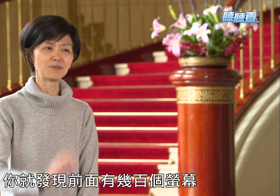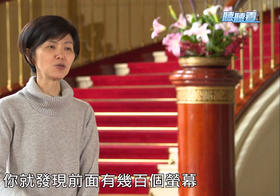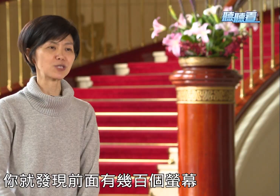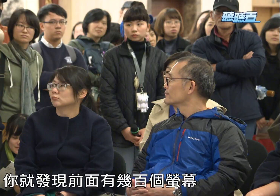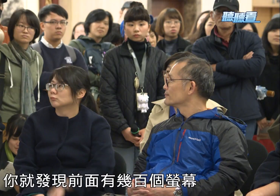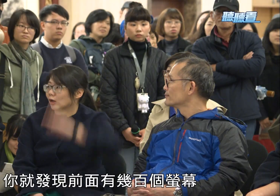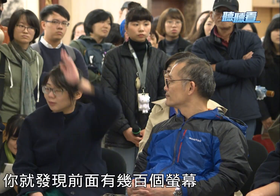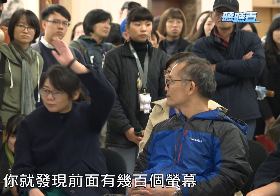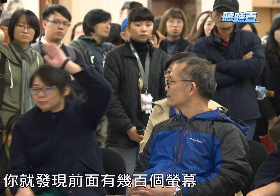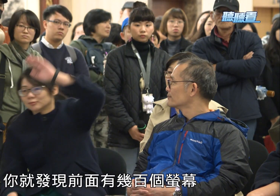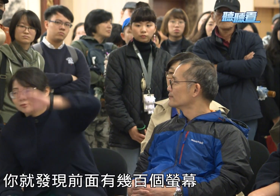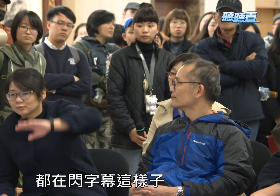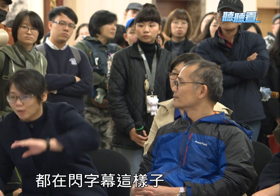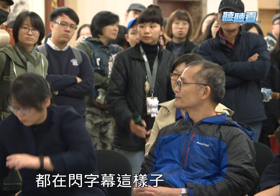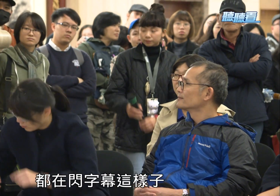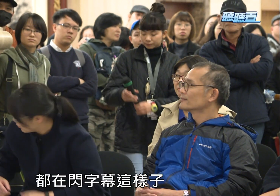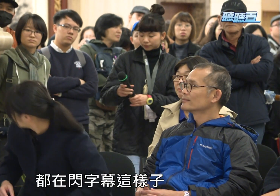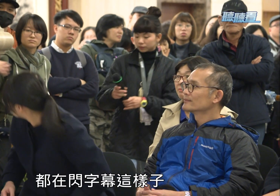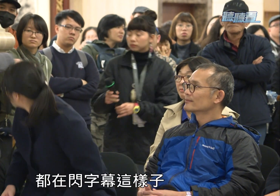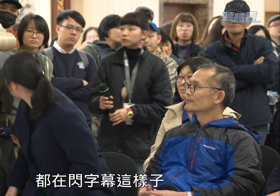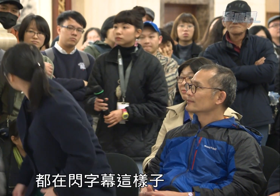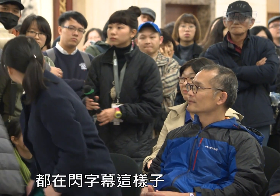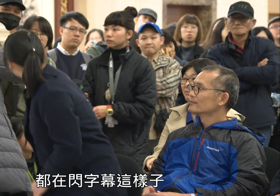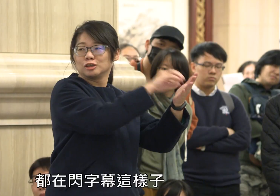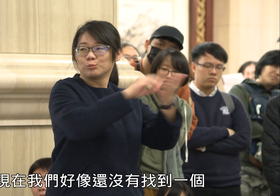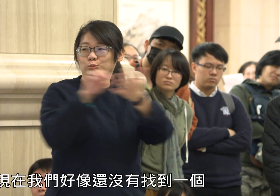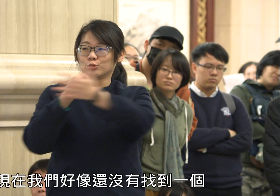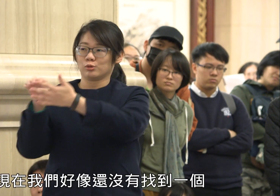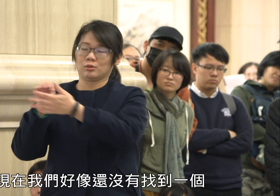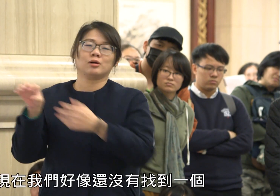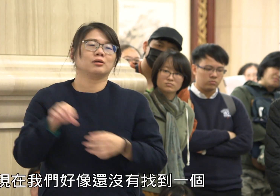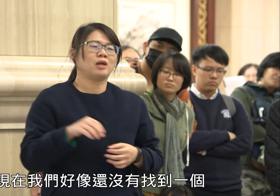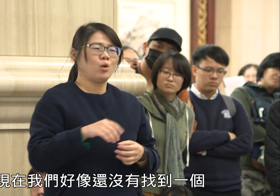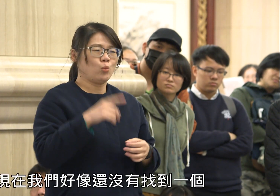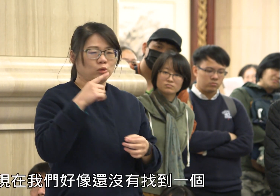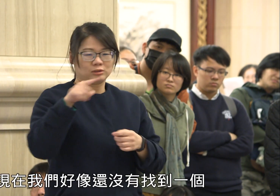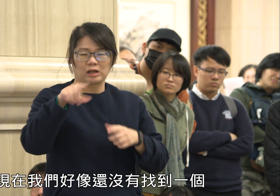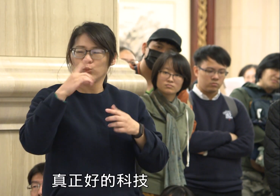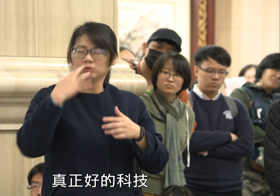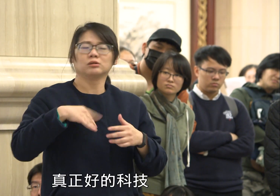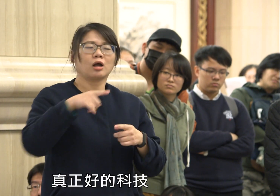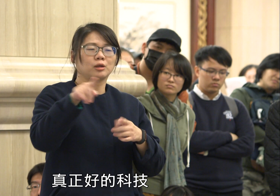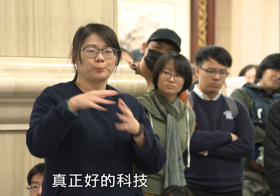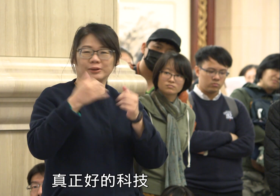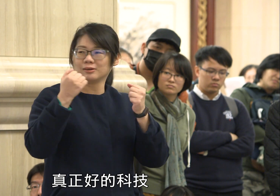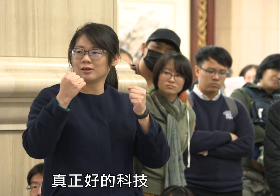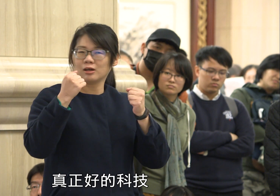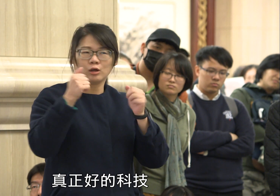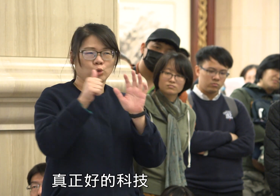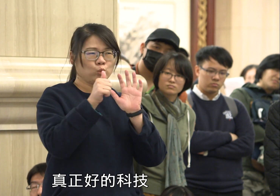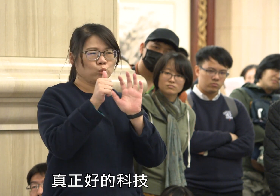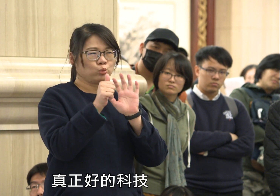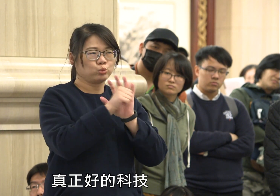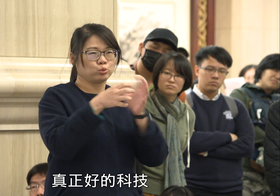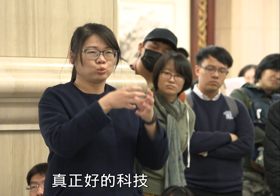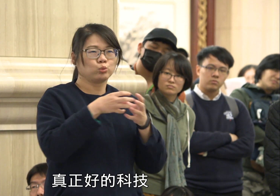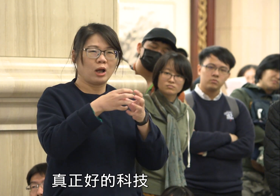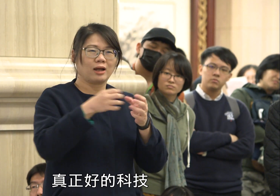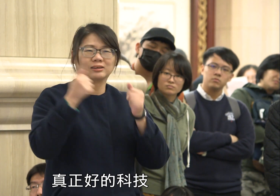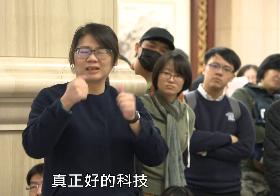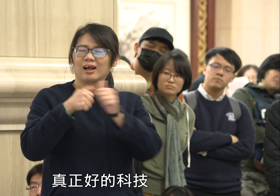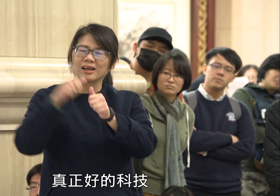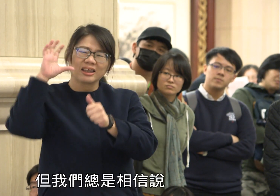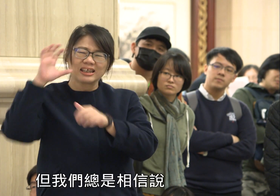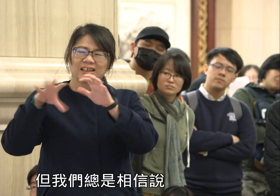就发现前面有几百个荧幕都在闪字幕这样子。现在我好像还没有找到一个真正好的